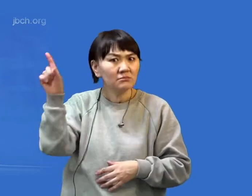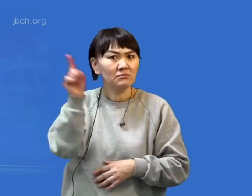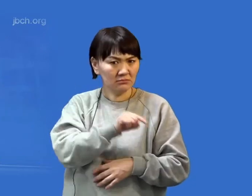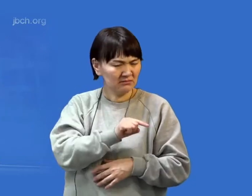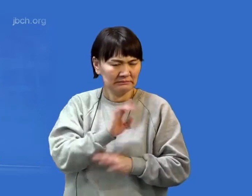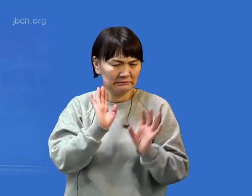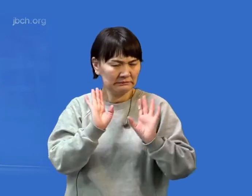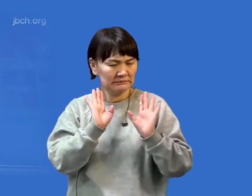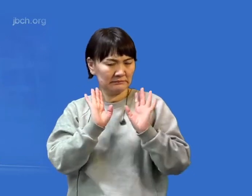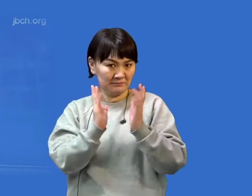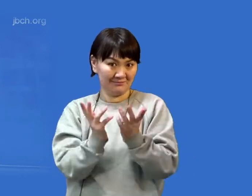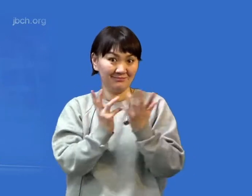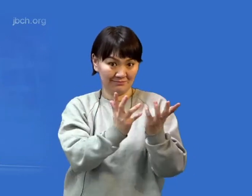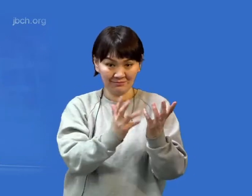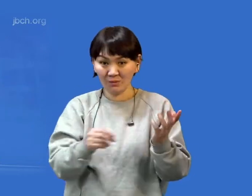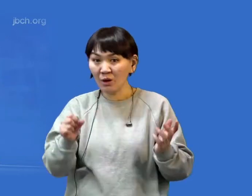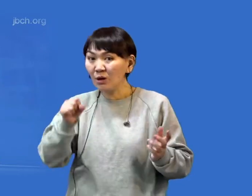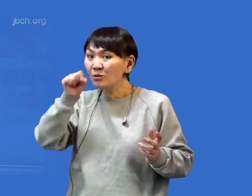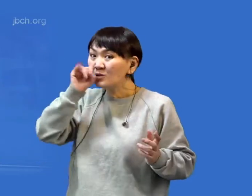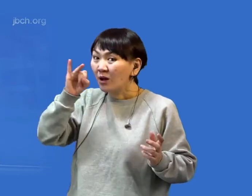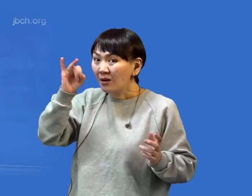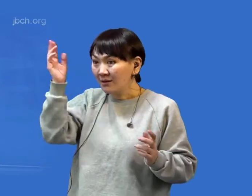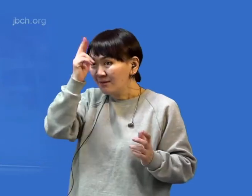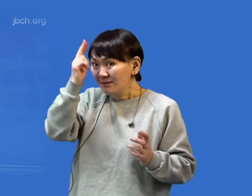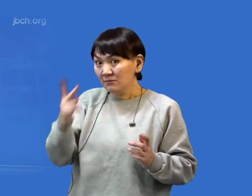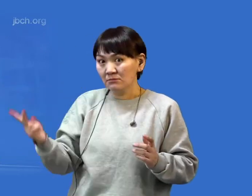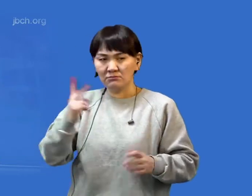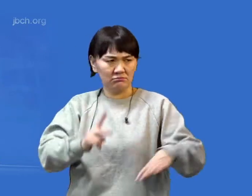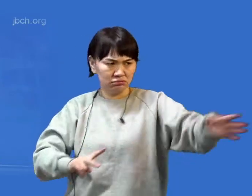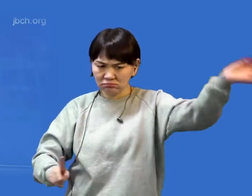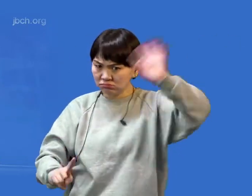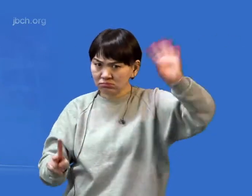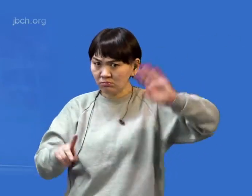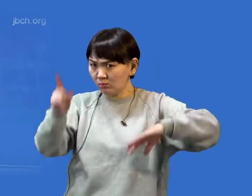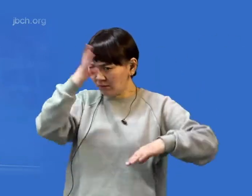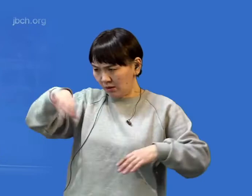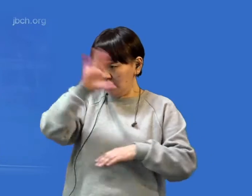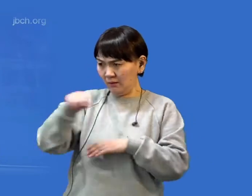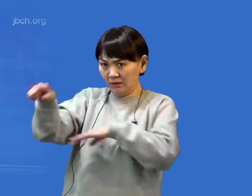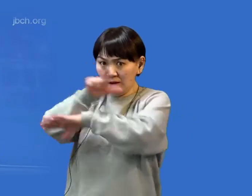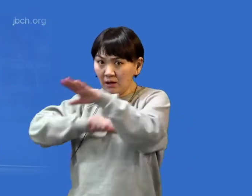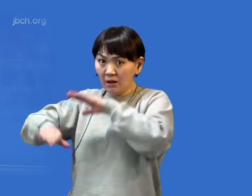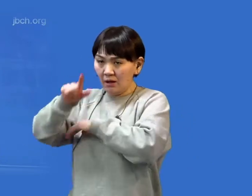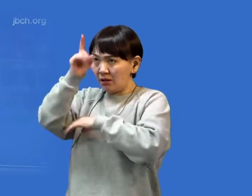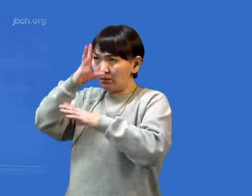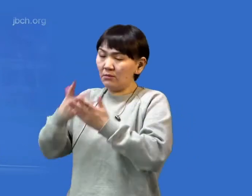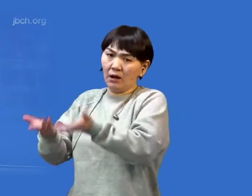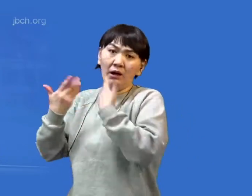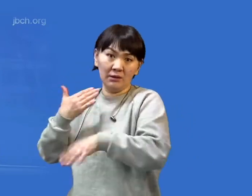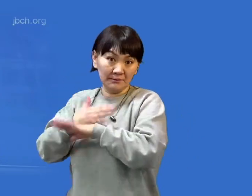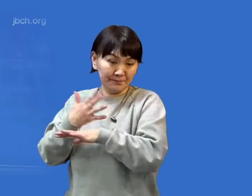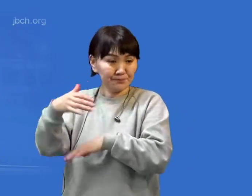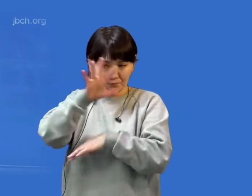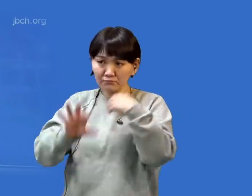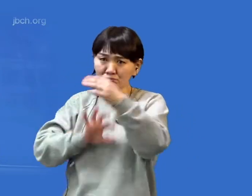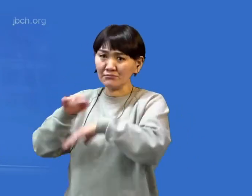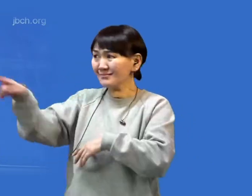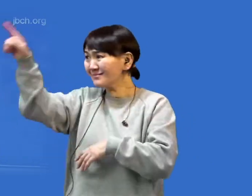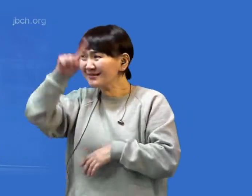Калеб энэ хоёр хүн үгүй. Тэр газар нутгийг бид нар бурхан өгсөн. Тэд бол бидний хоол. Очиход л болно